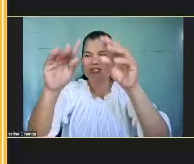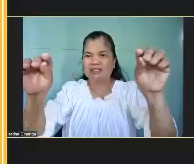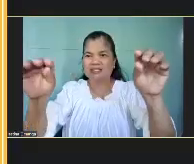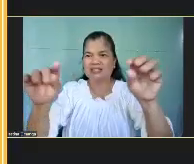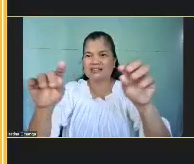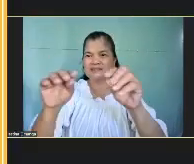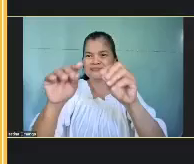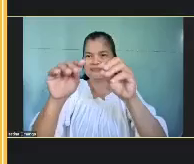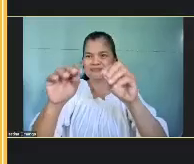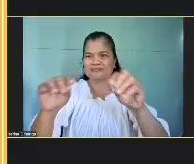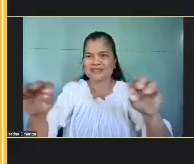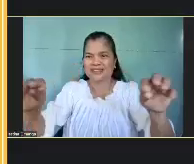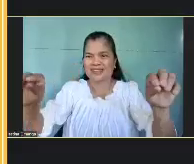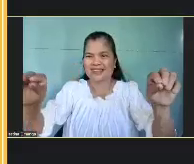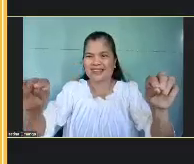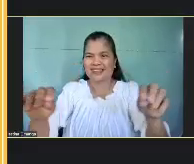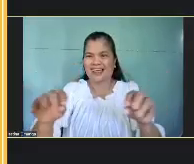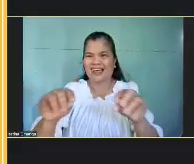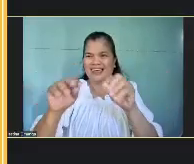Christmas.